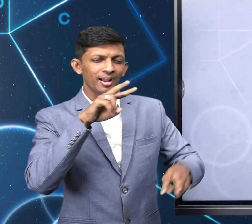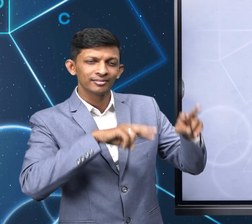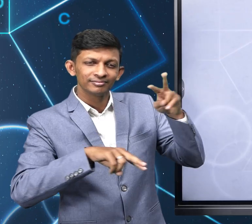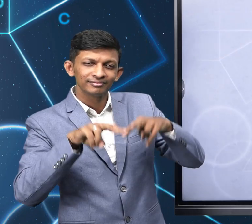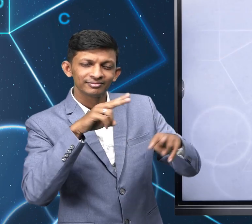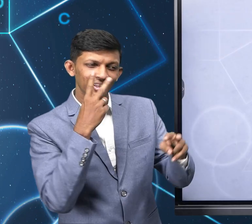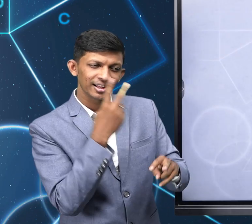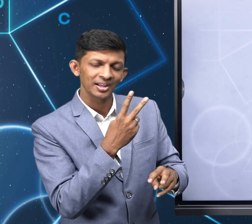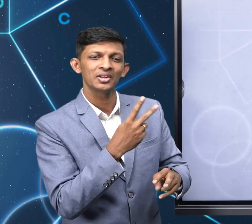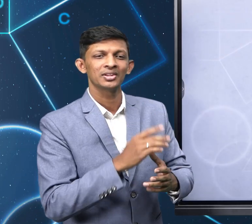दृश्ये,